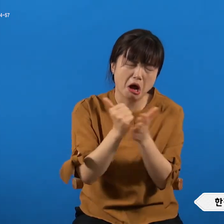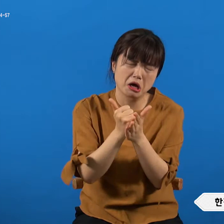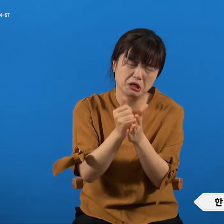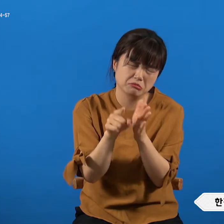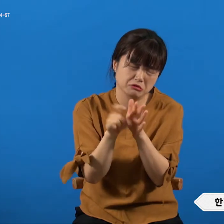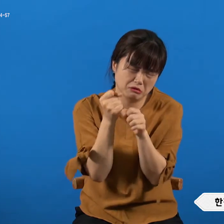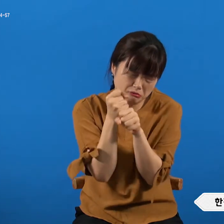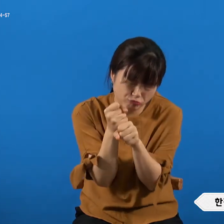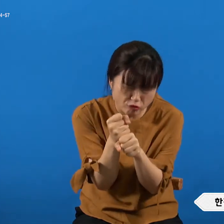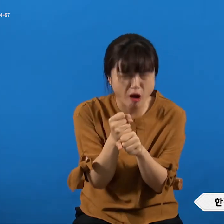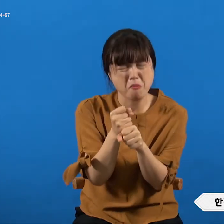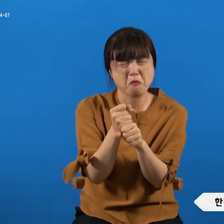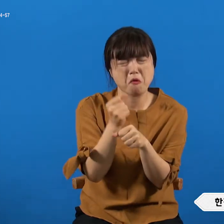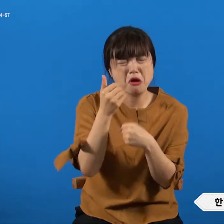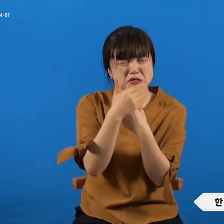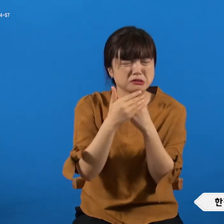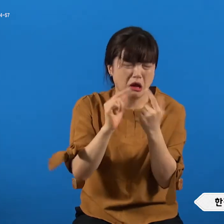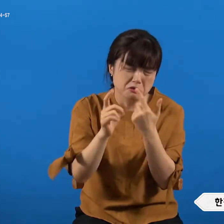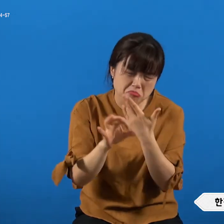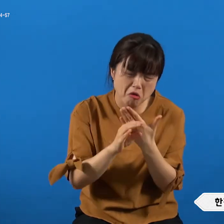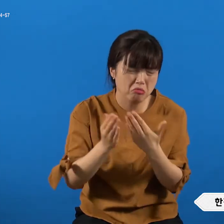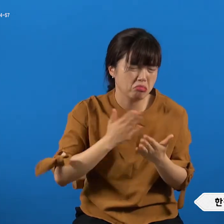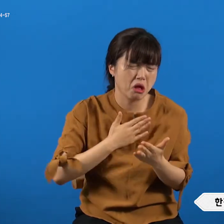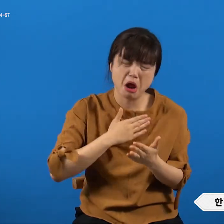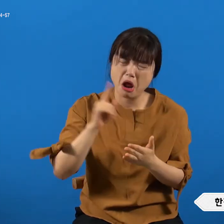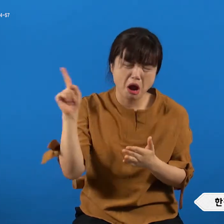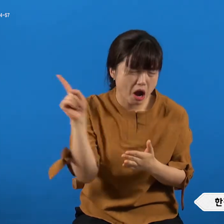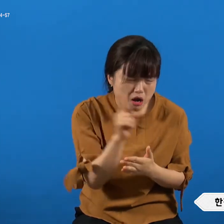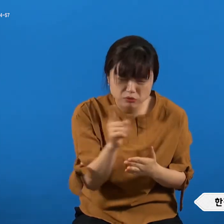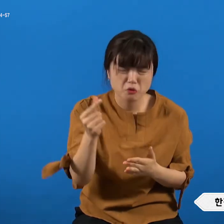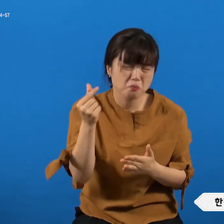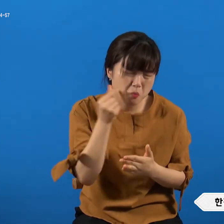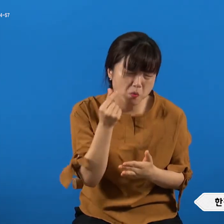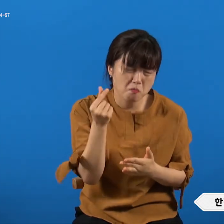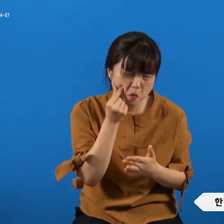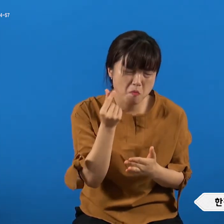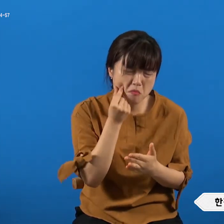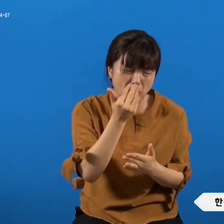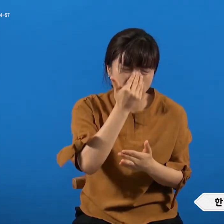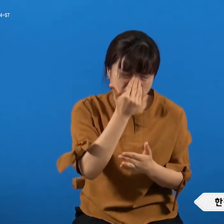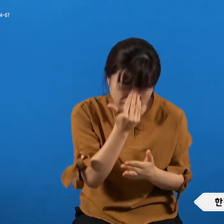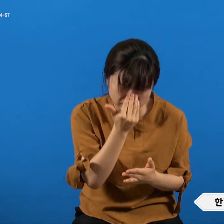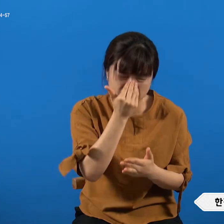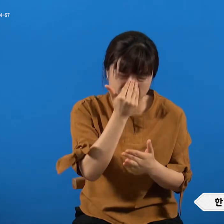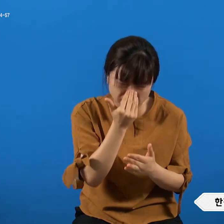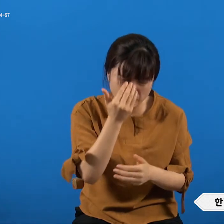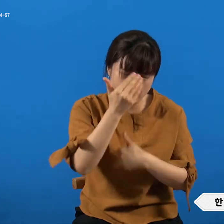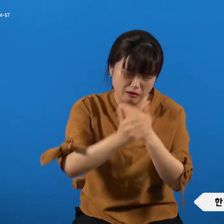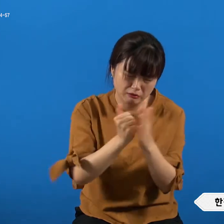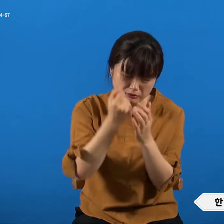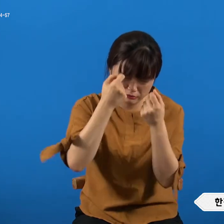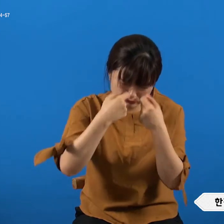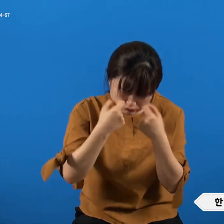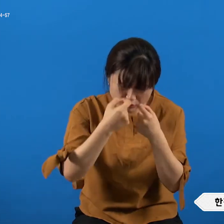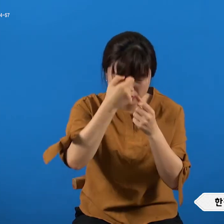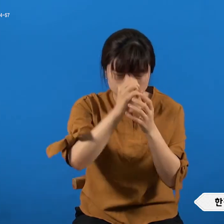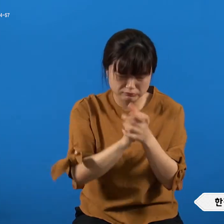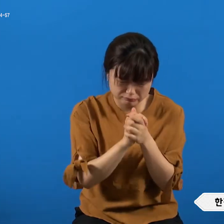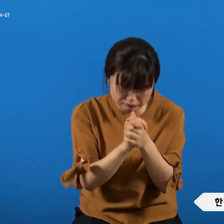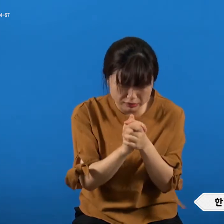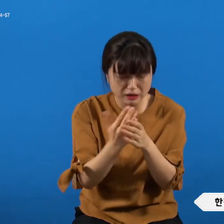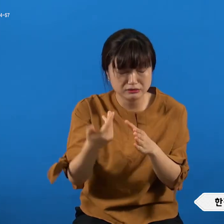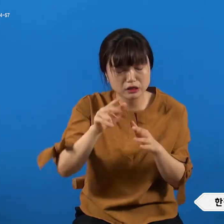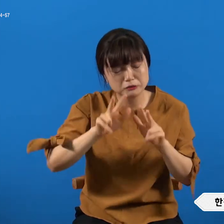하나님께 매달리고 은혜 아니면 나는 아무것도 할 수 없는 거 고백하면서 그렇게 눈물로 매달리고